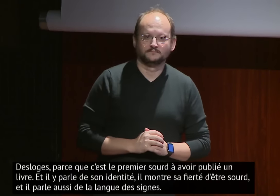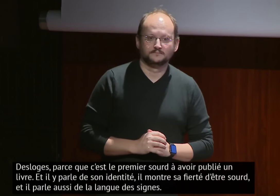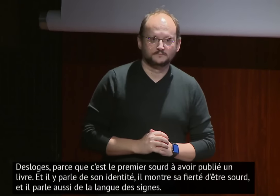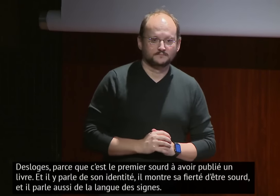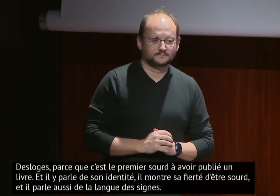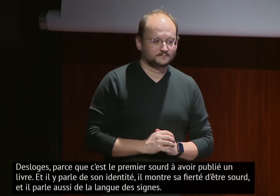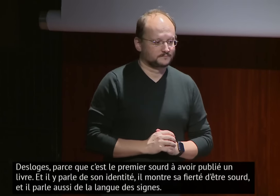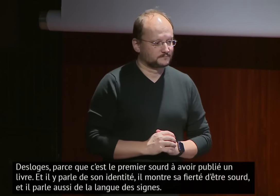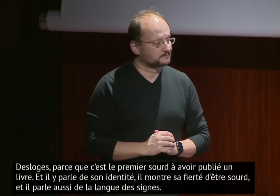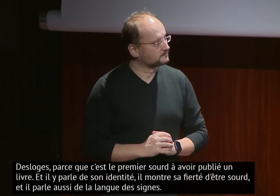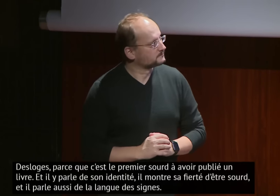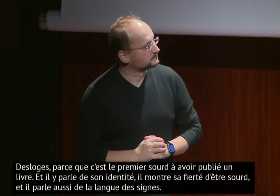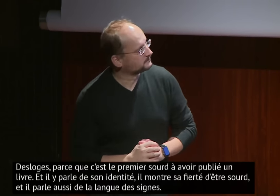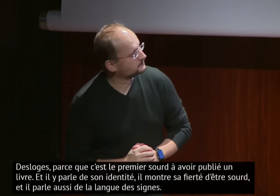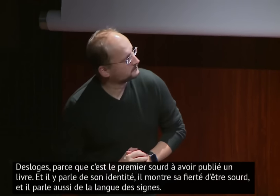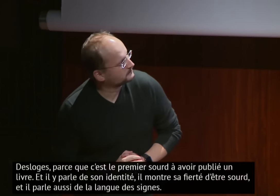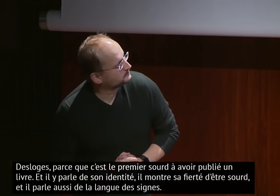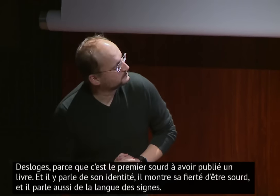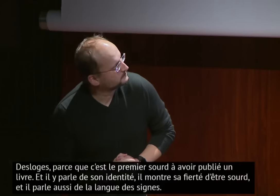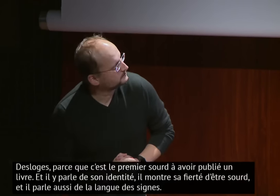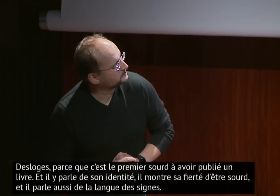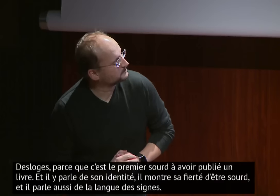Ah.